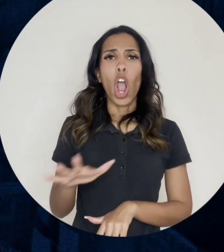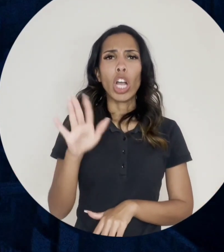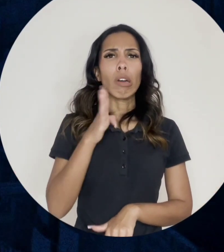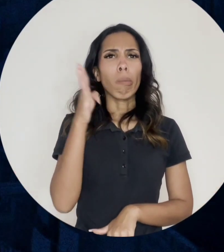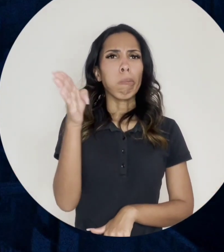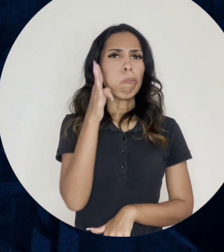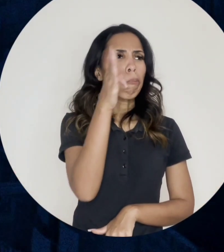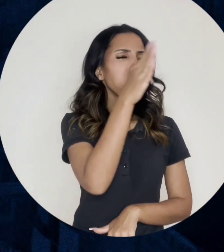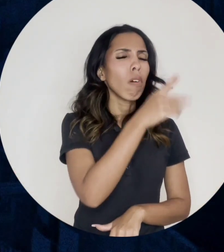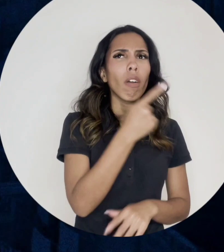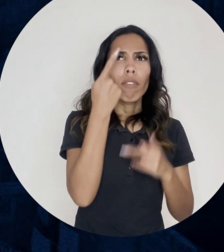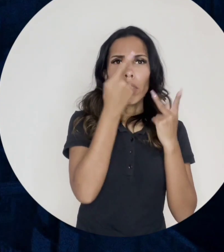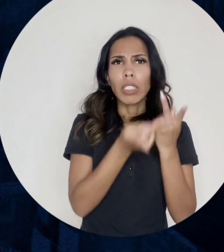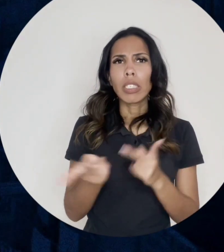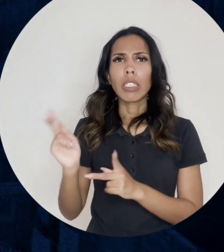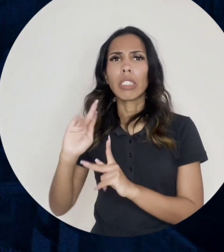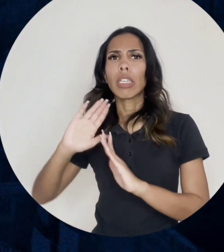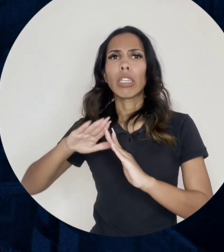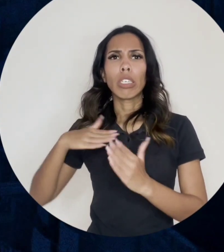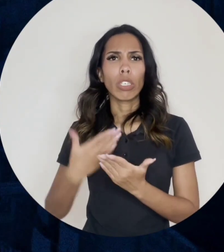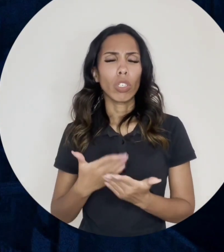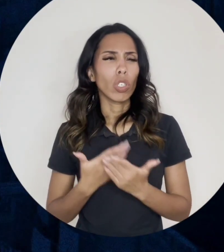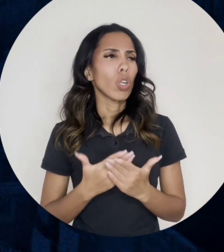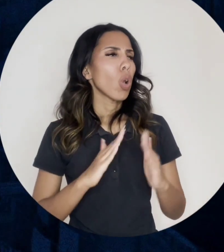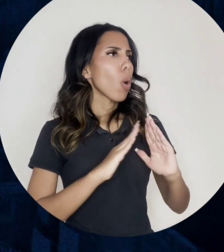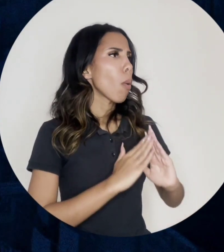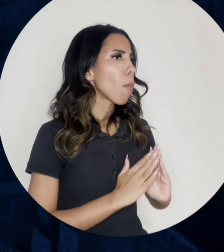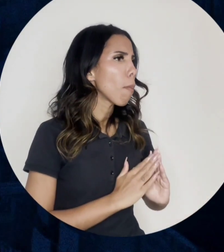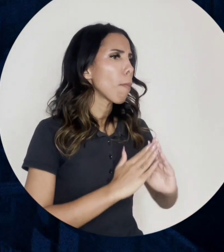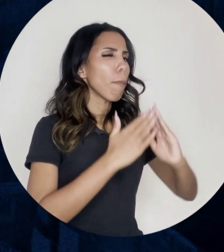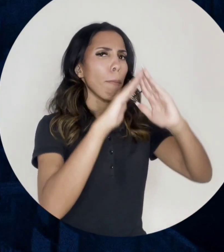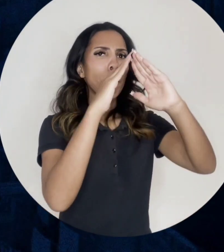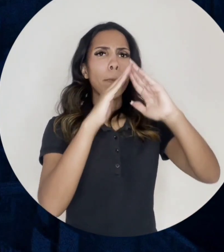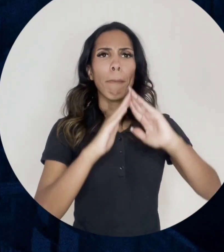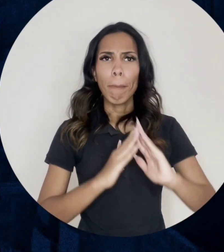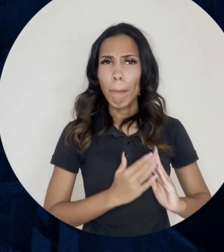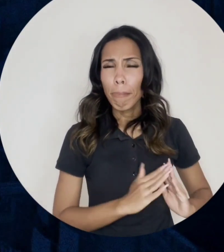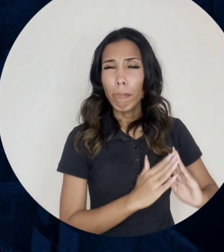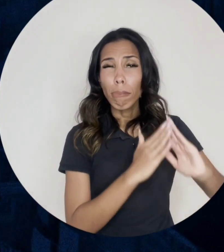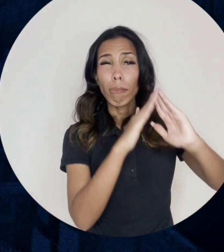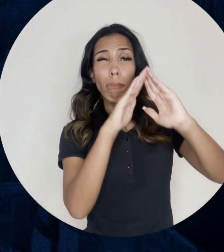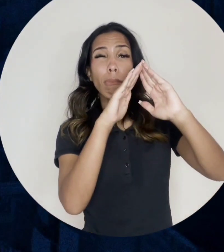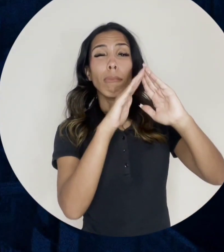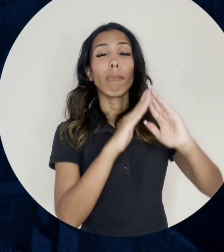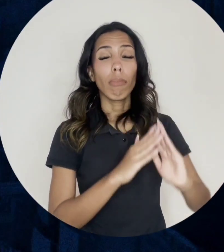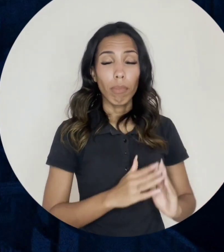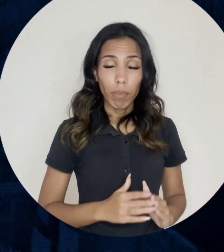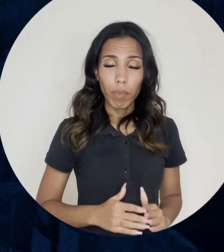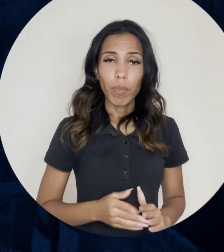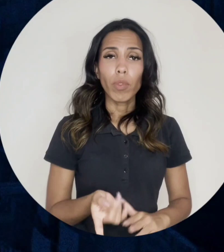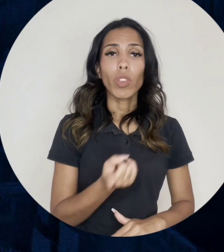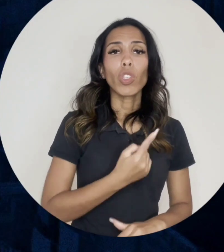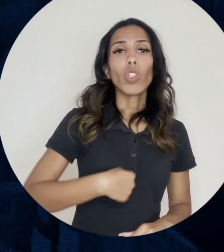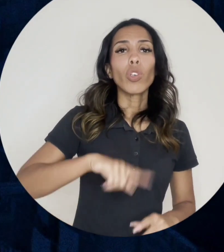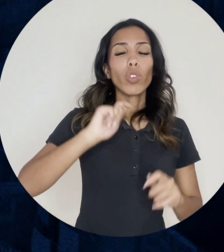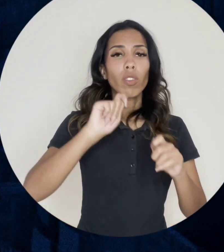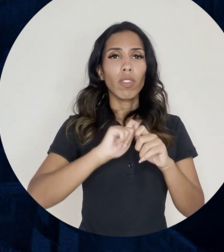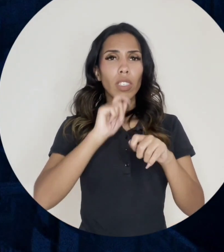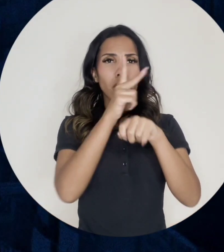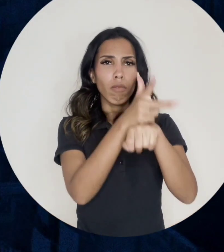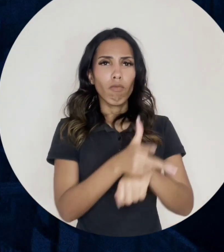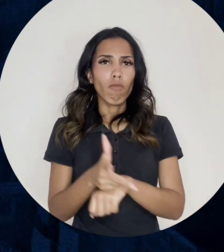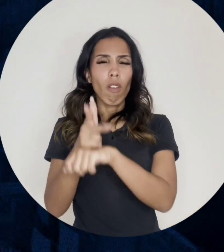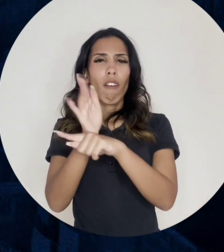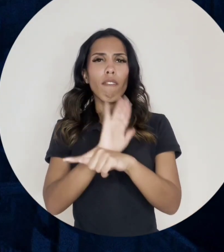visitando escola, visitando moradias nas partes mais extremas. Fizemos um vídeo lindo. Fizemos um vídeo, um